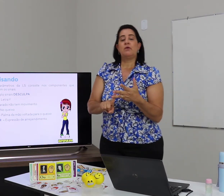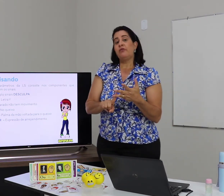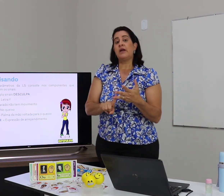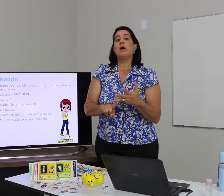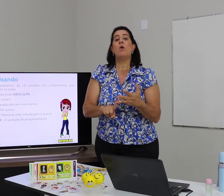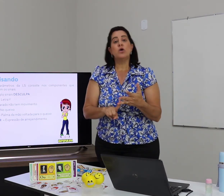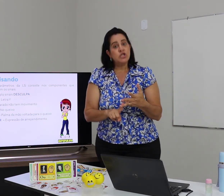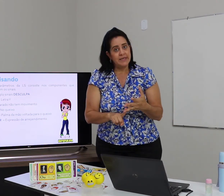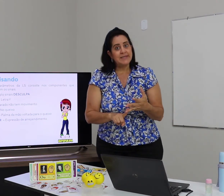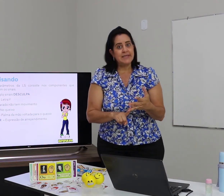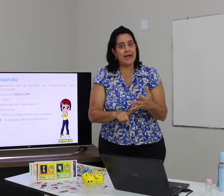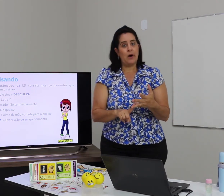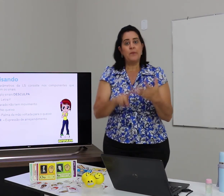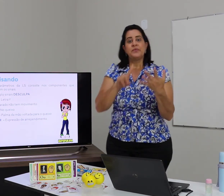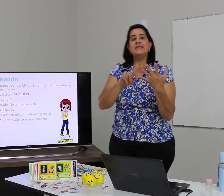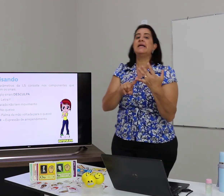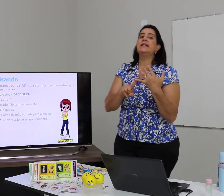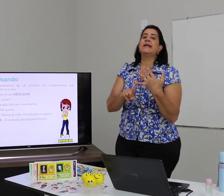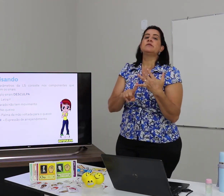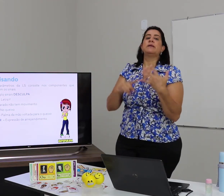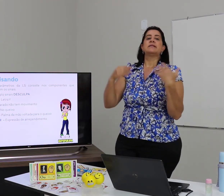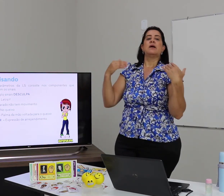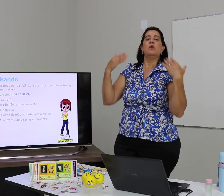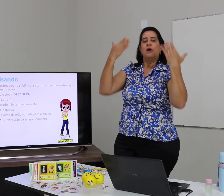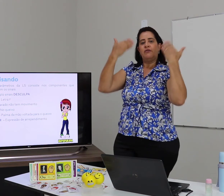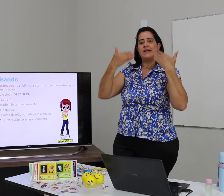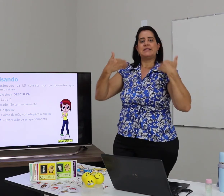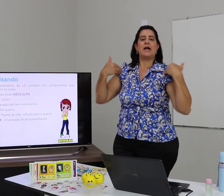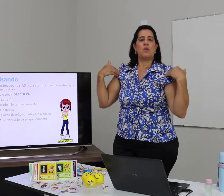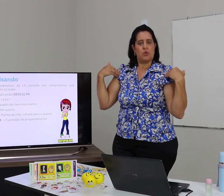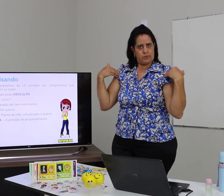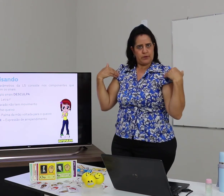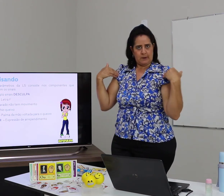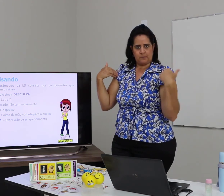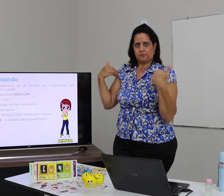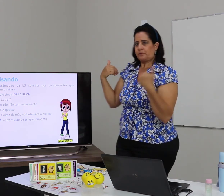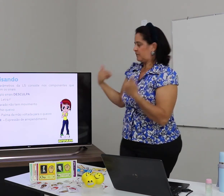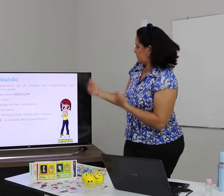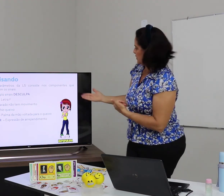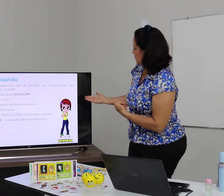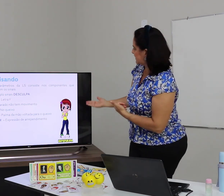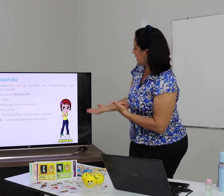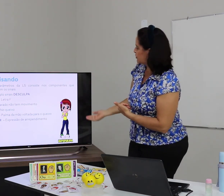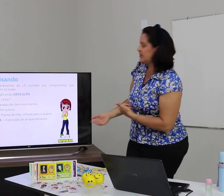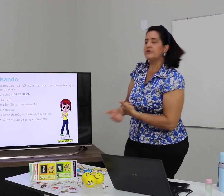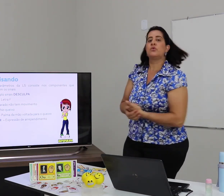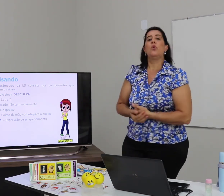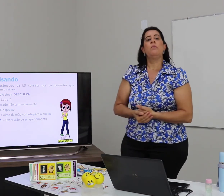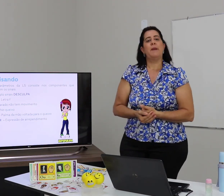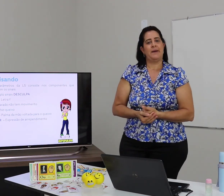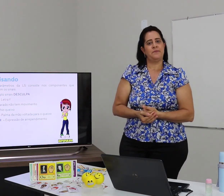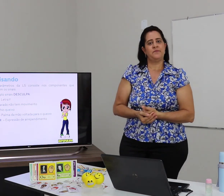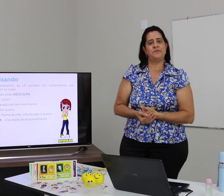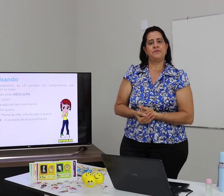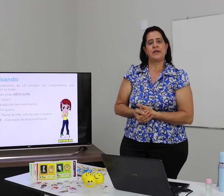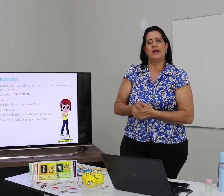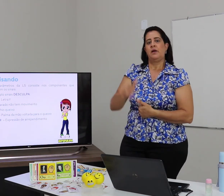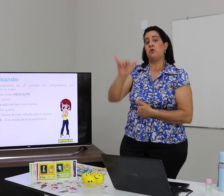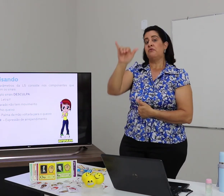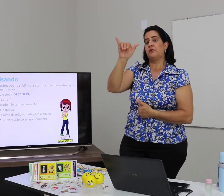fica onde nesse sinal e se ele tem expressão facial corporal. O sinal de desculpa.